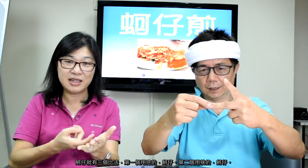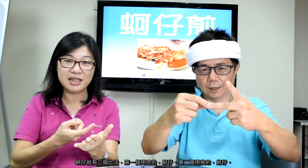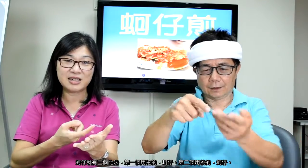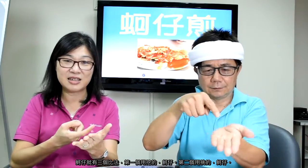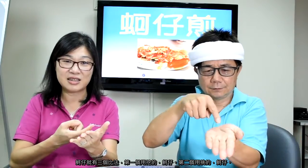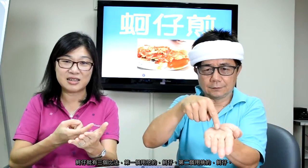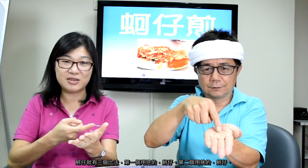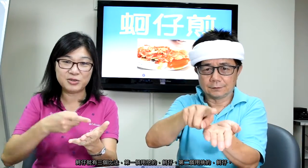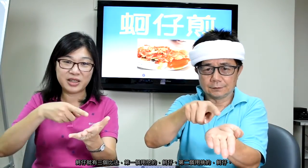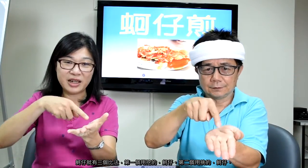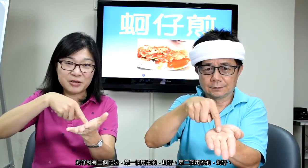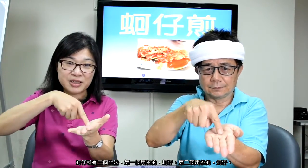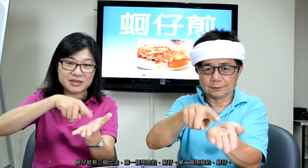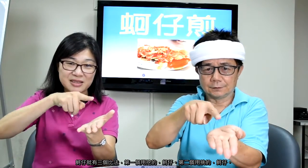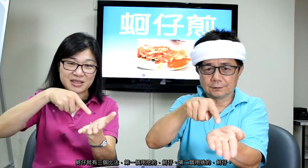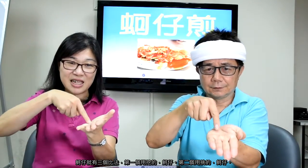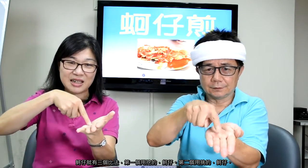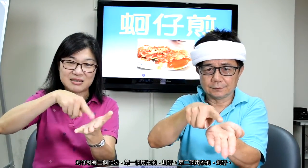第二个用挑的蚵仔，